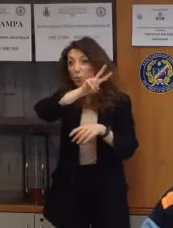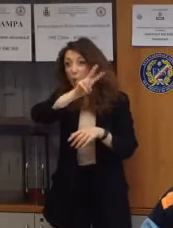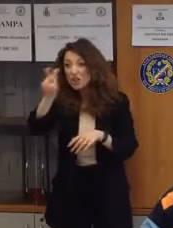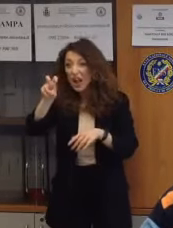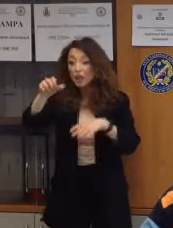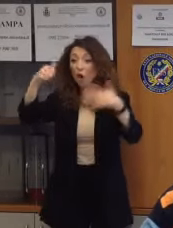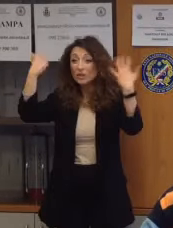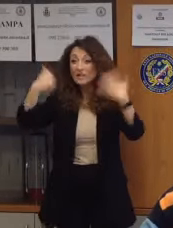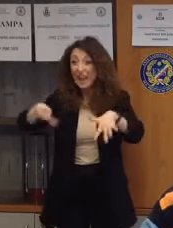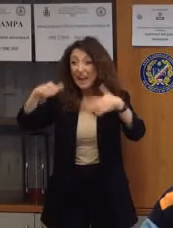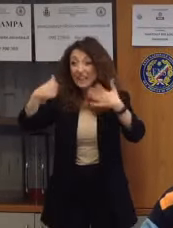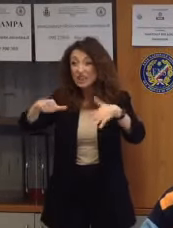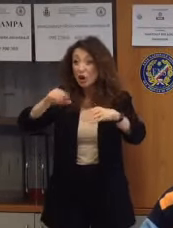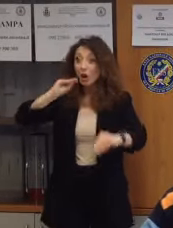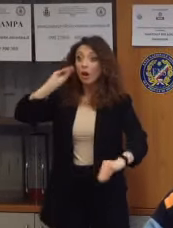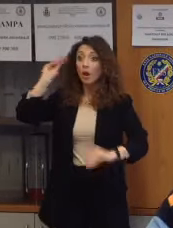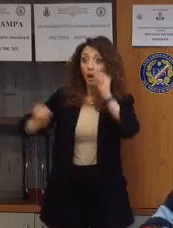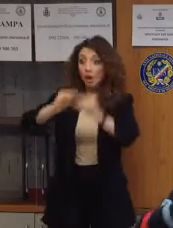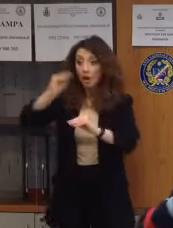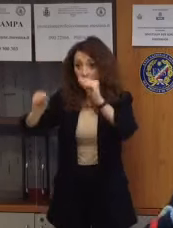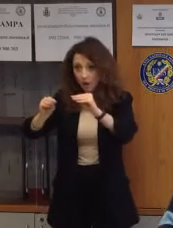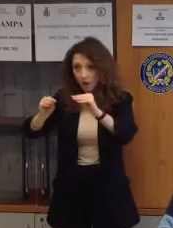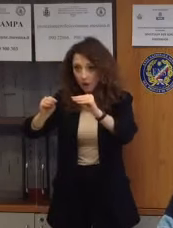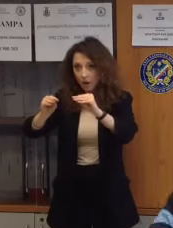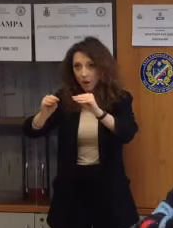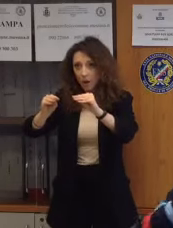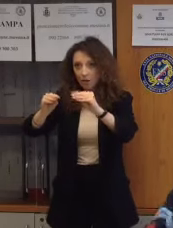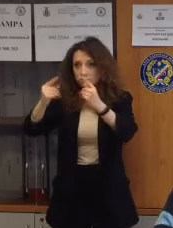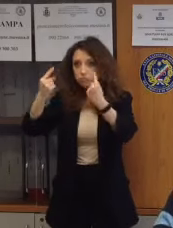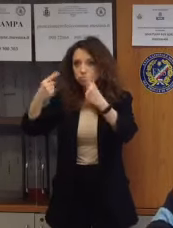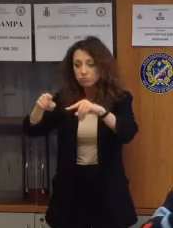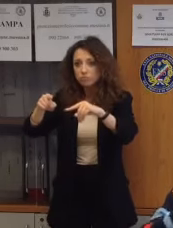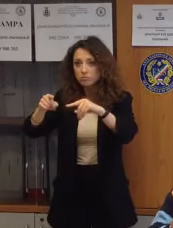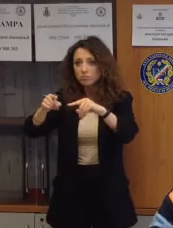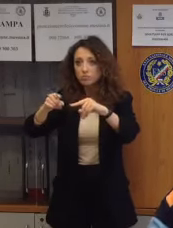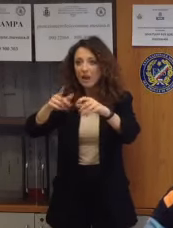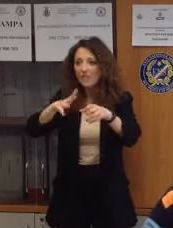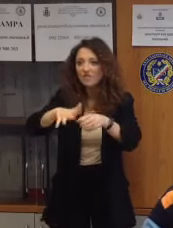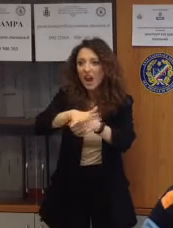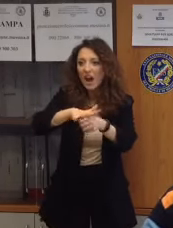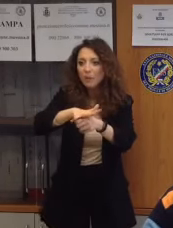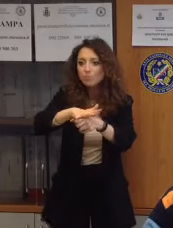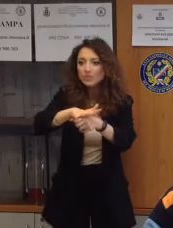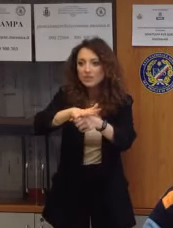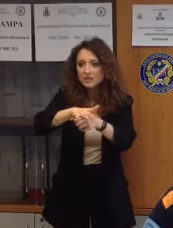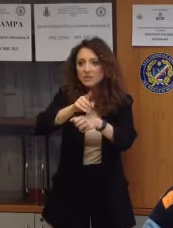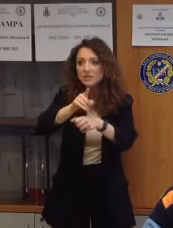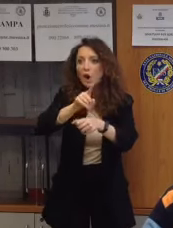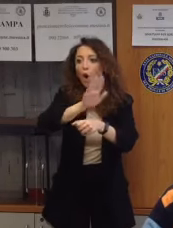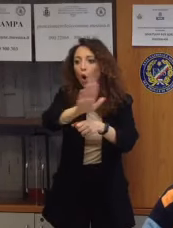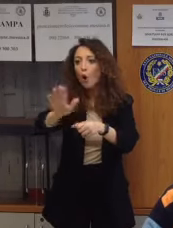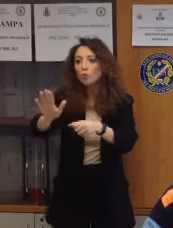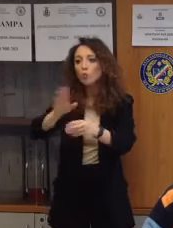3.216 istanze di altrettanti nuclei familiari,